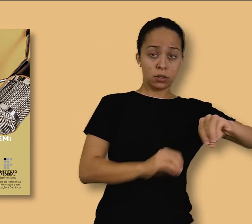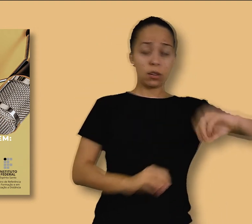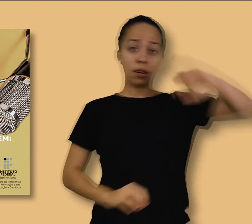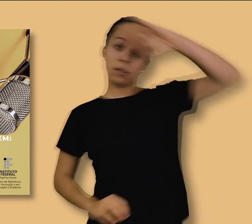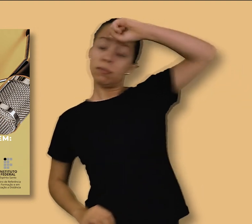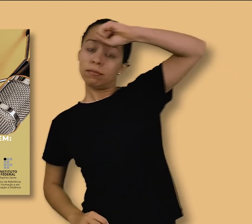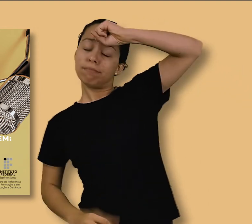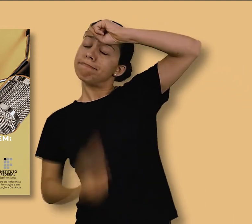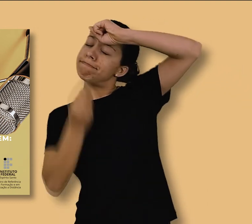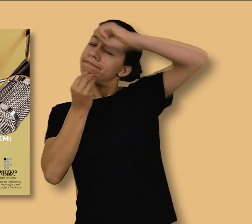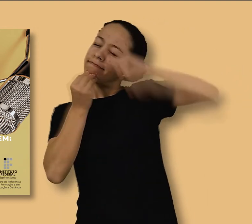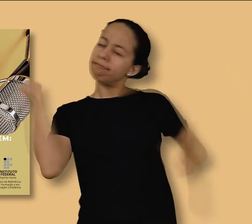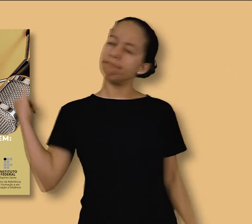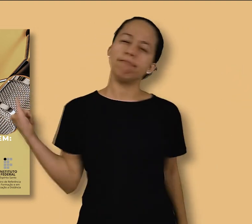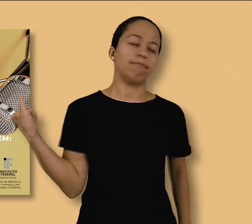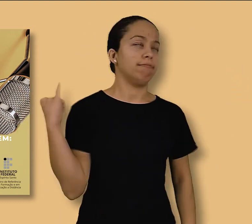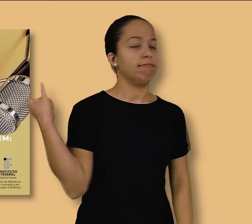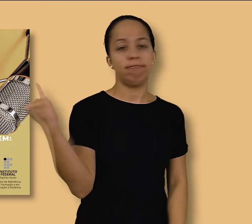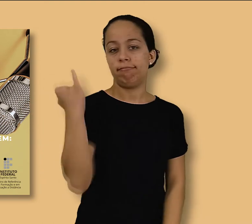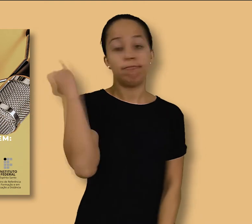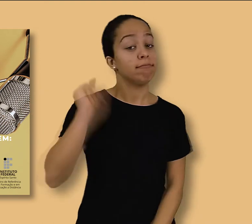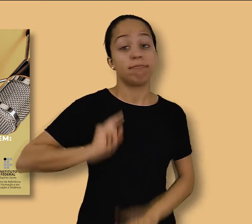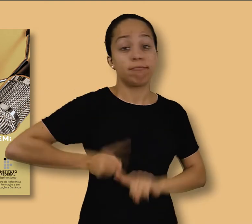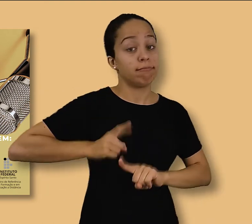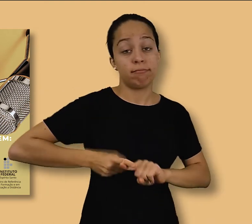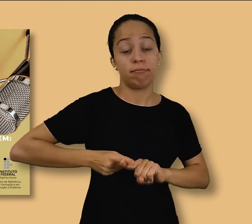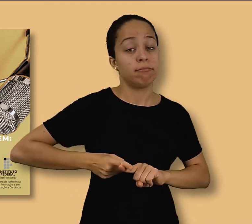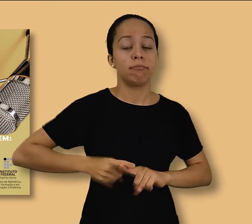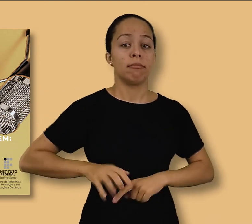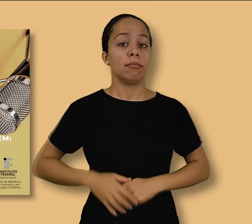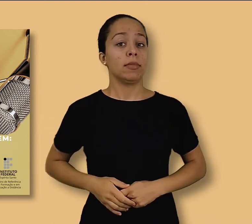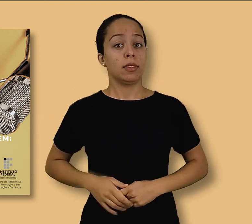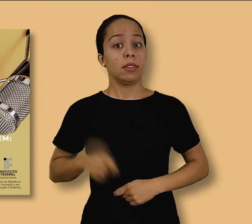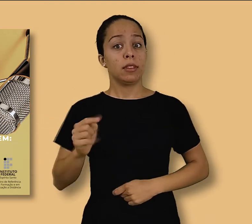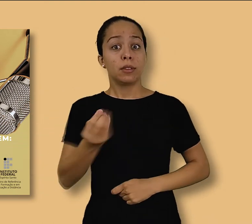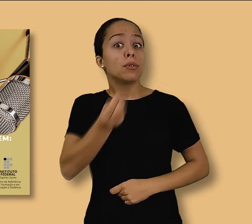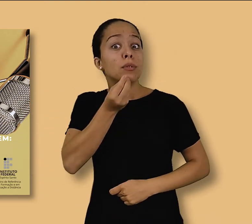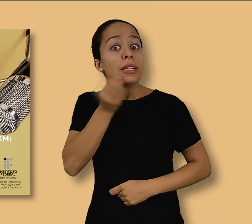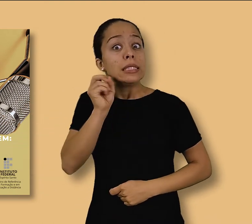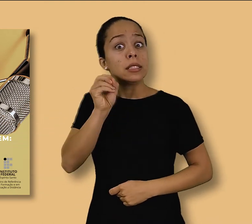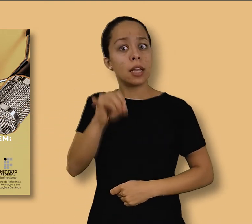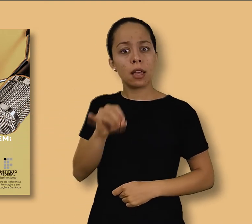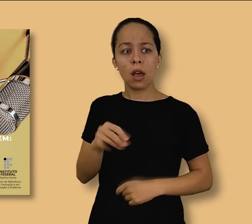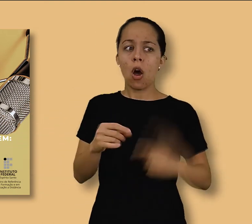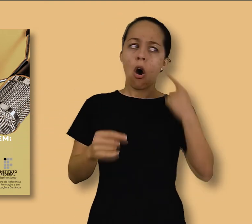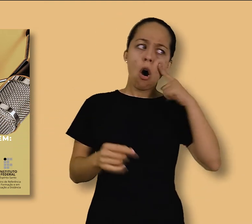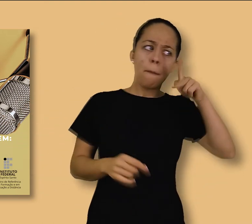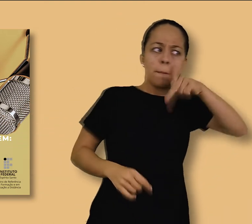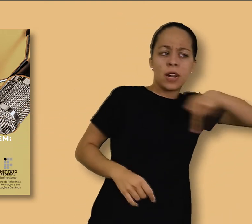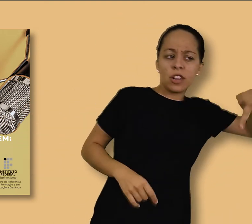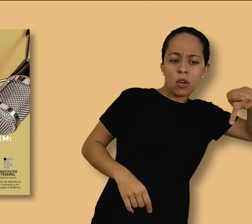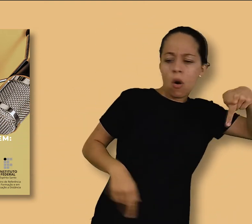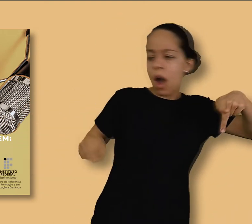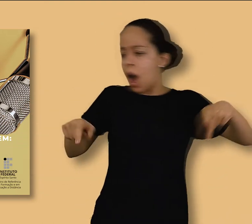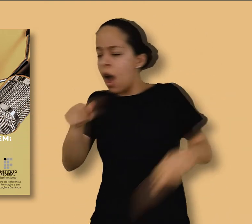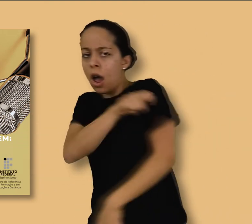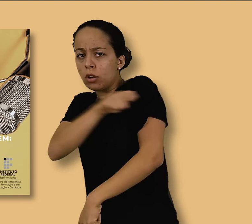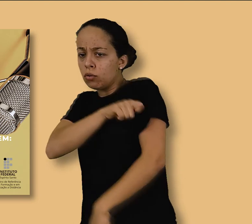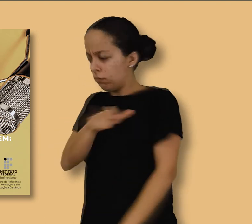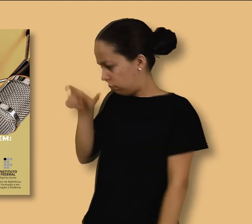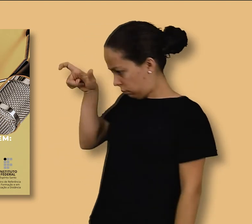aprendizagem se faz fundamental porque porque é só assim que nós poderemos